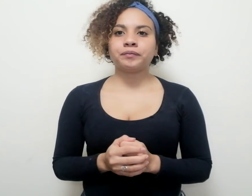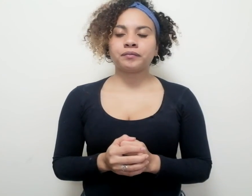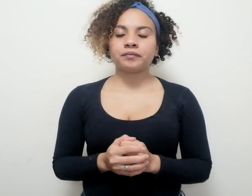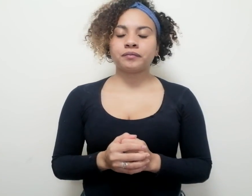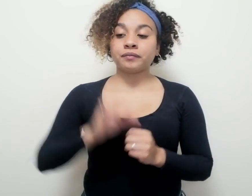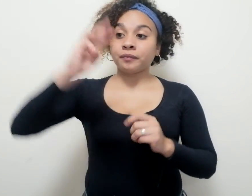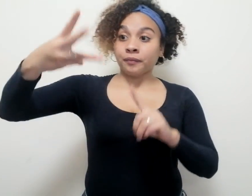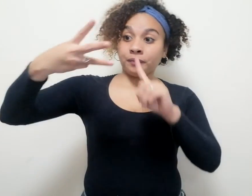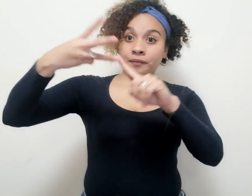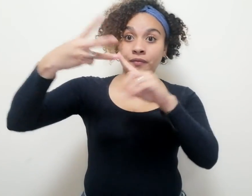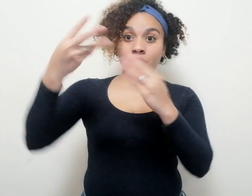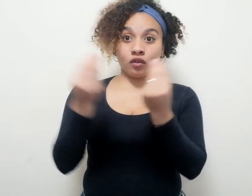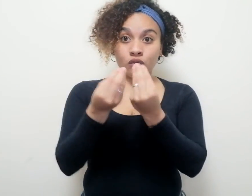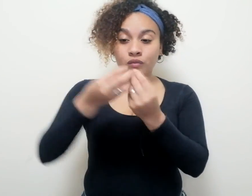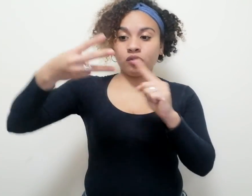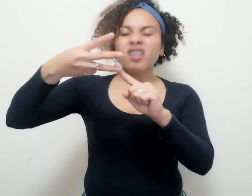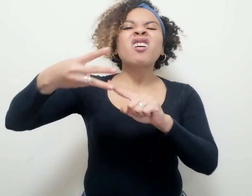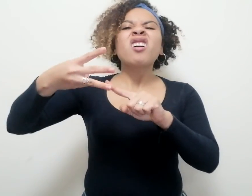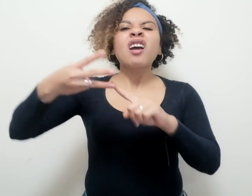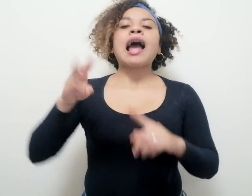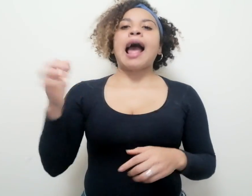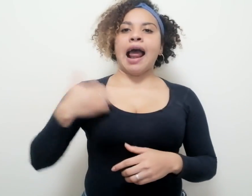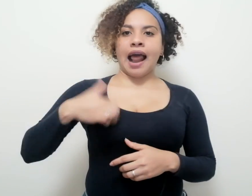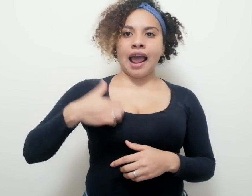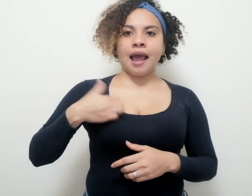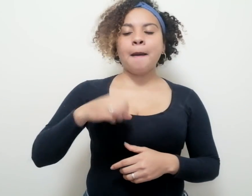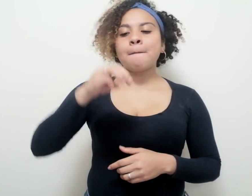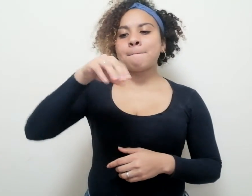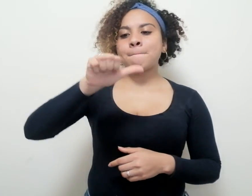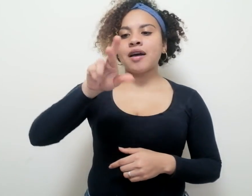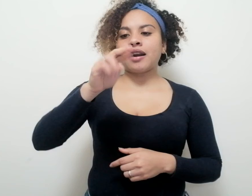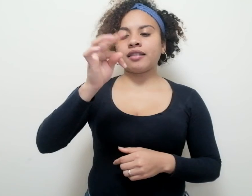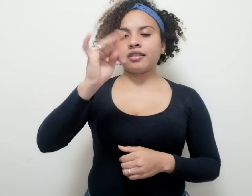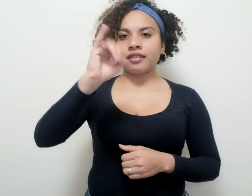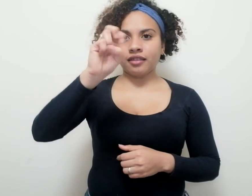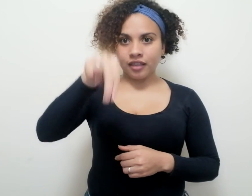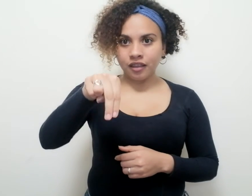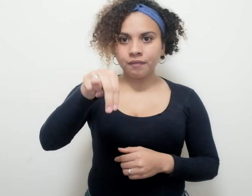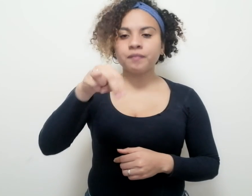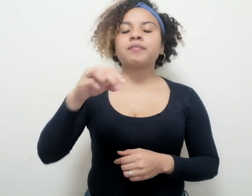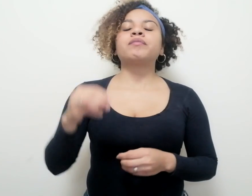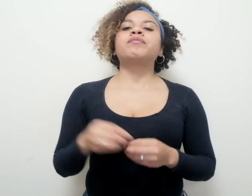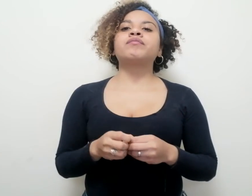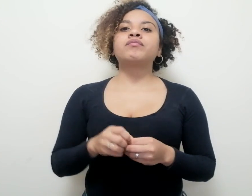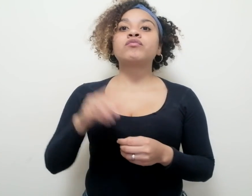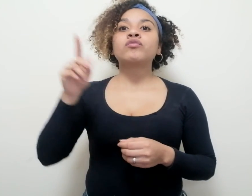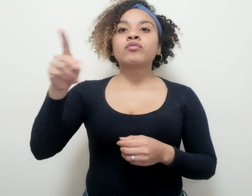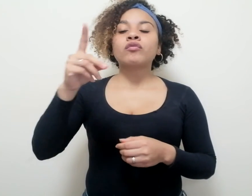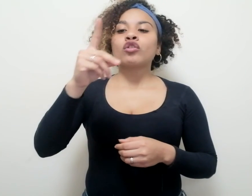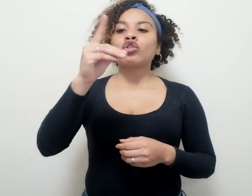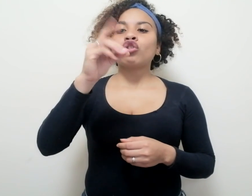El tercer grupo, compuesto por el argentino Martín Coan, el dominicano Frank